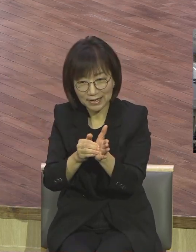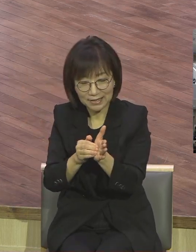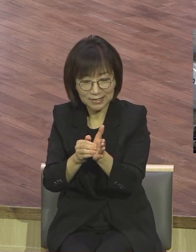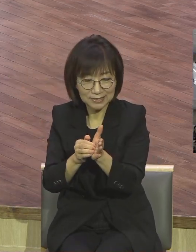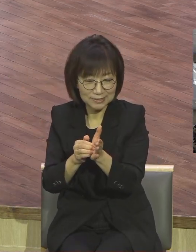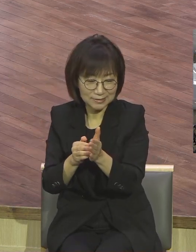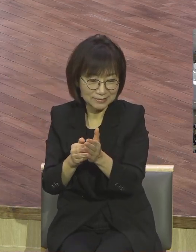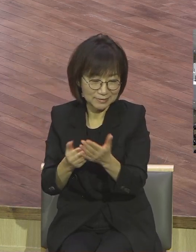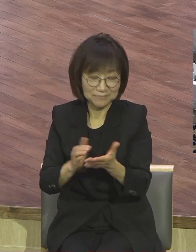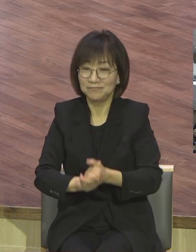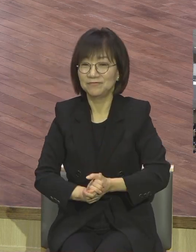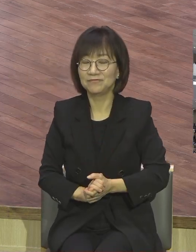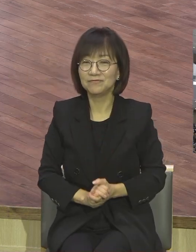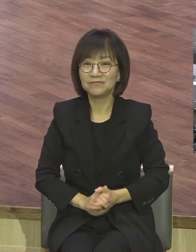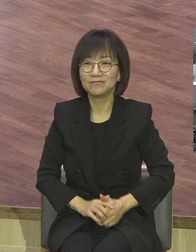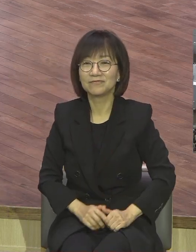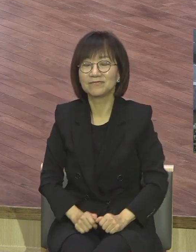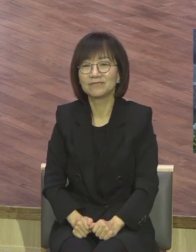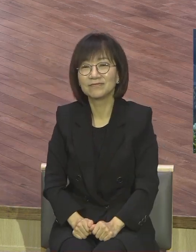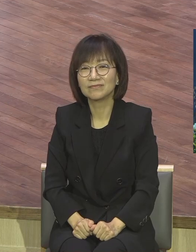자니라.